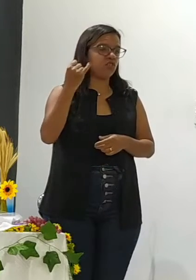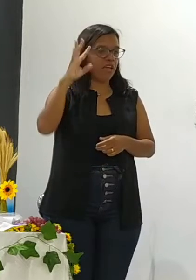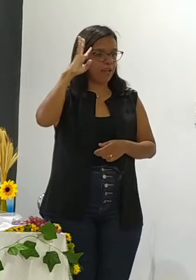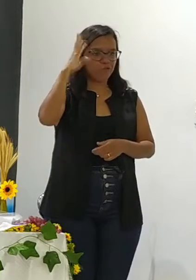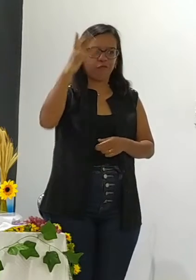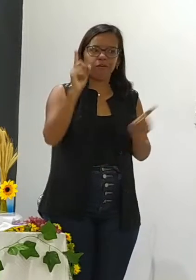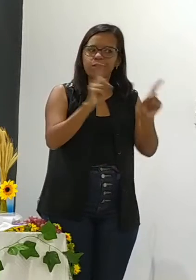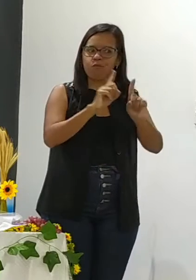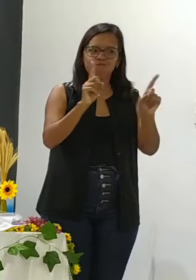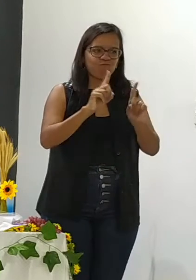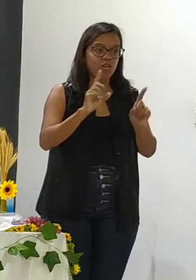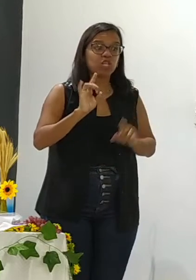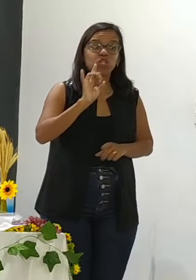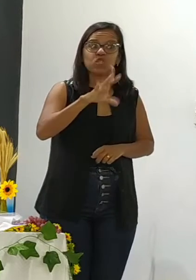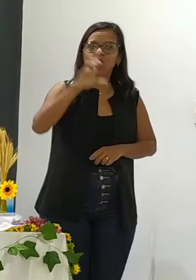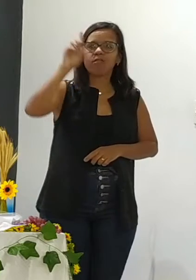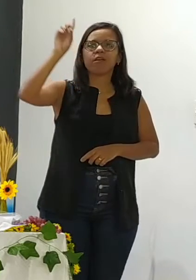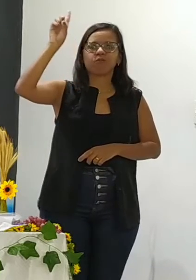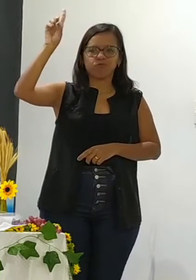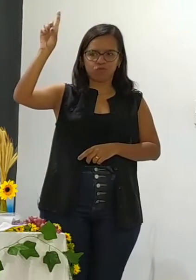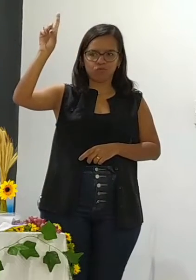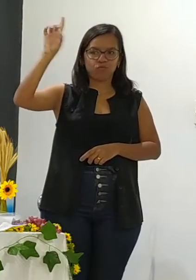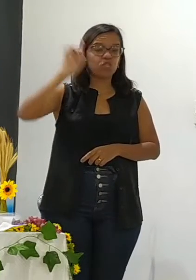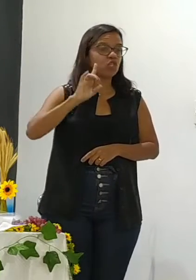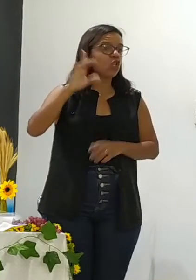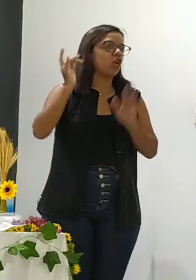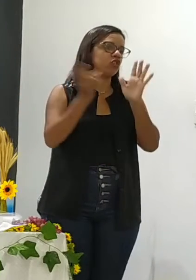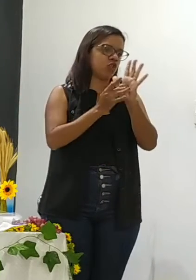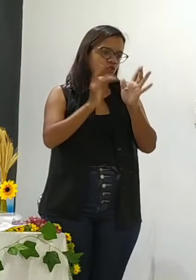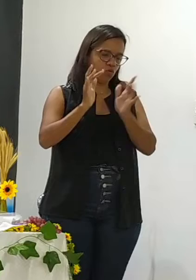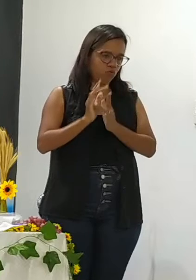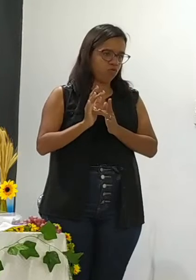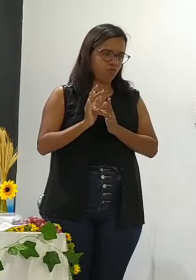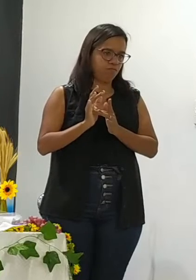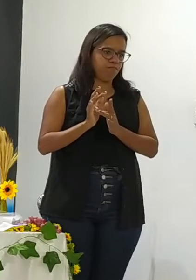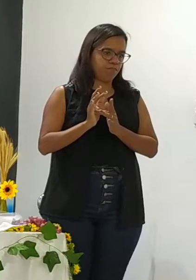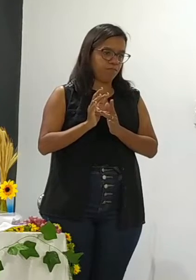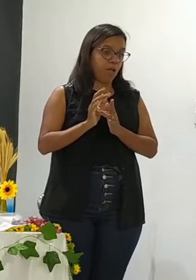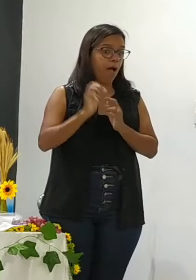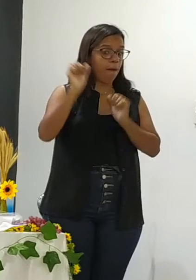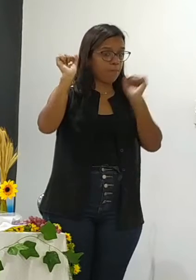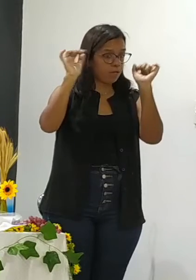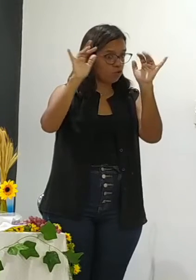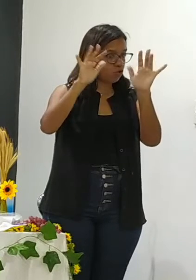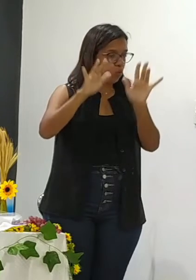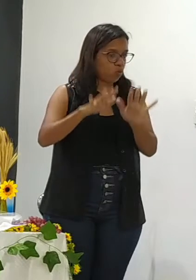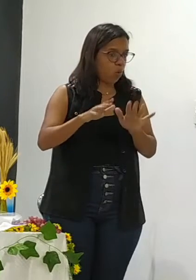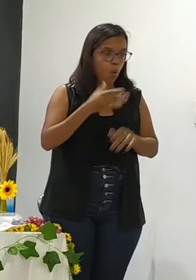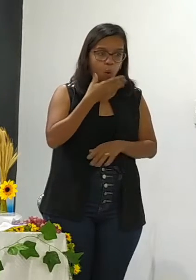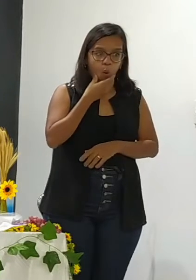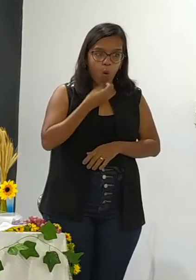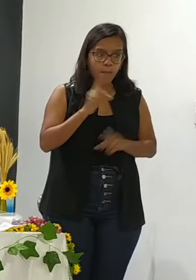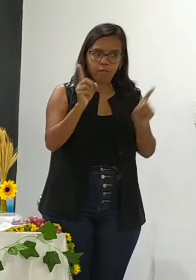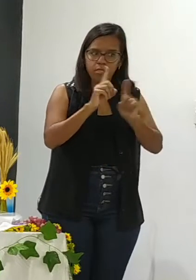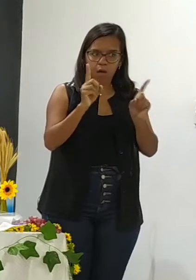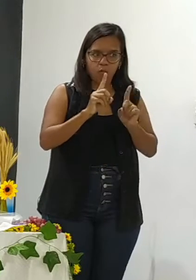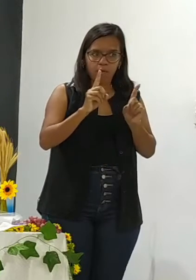jeito nas nossas vidas. Só Deus. Só Jesus. Nosso abençoador não é o homem, é Deus.